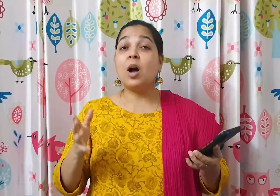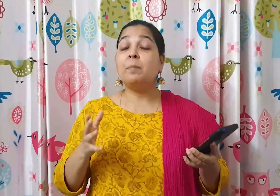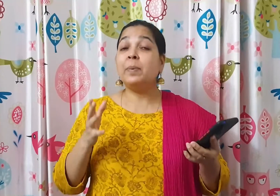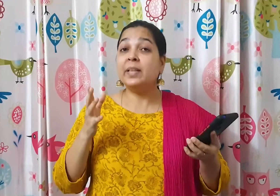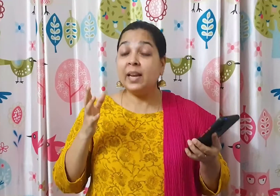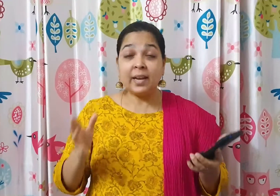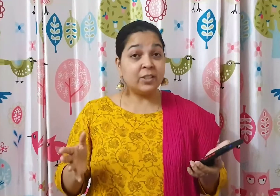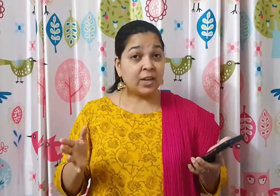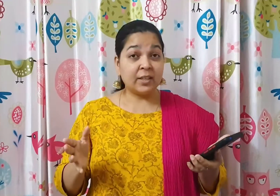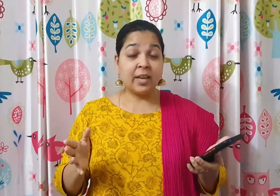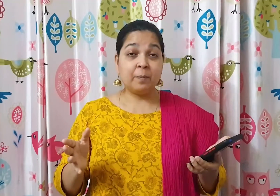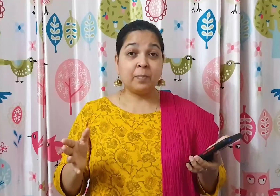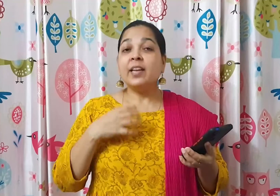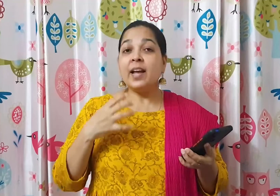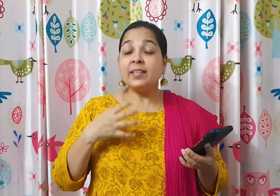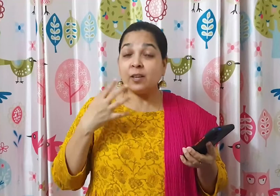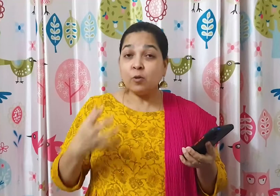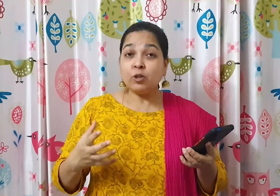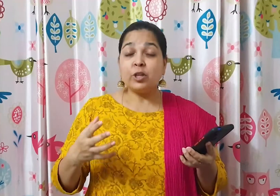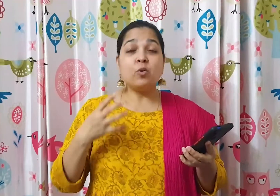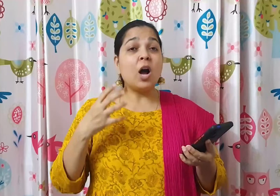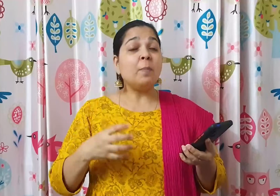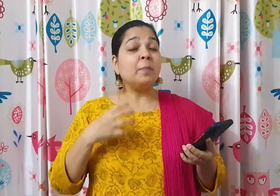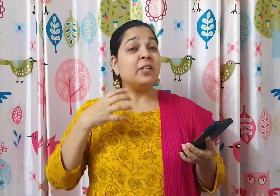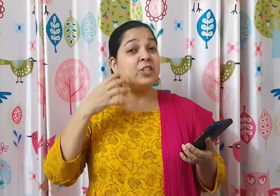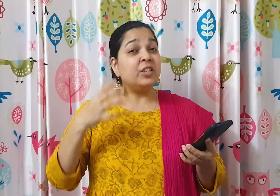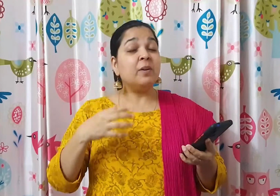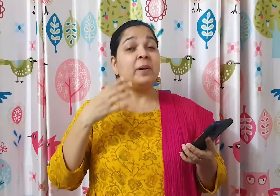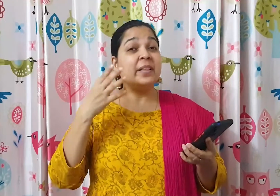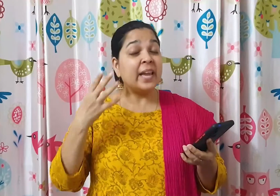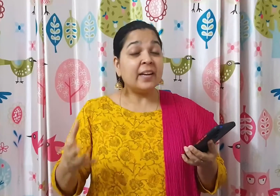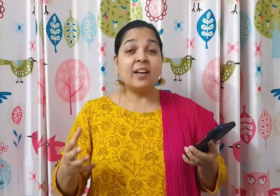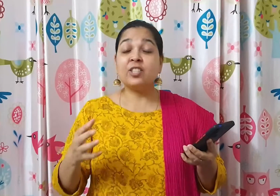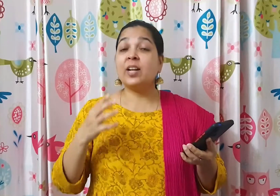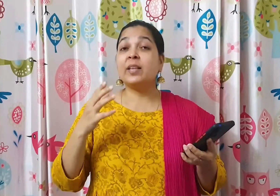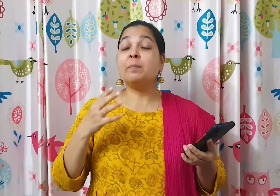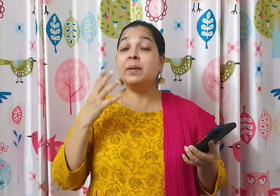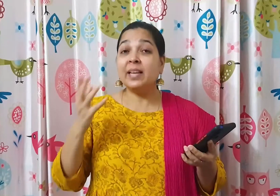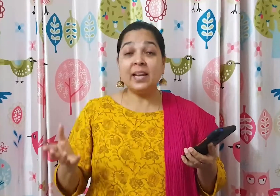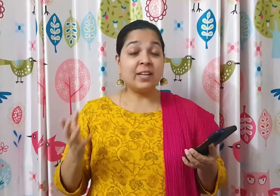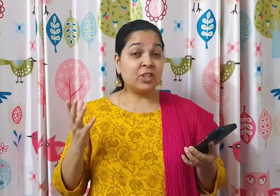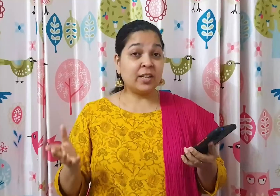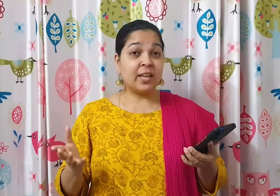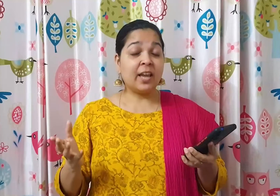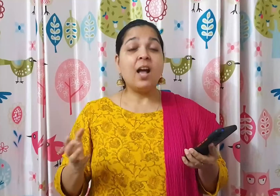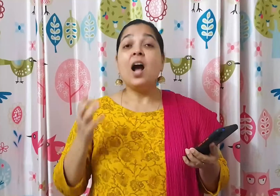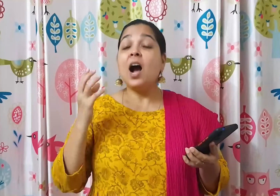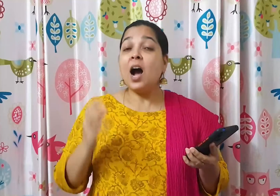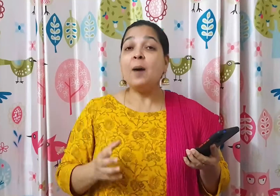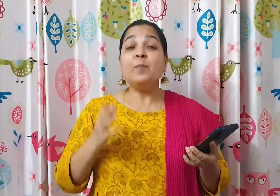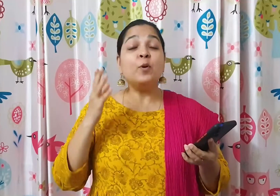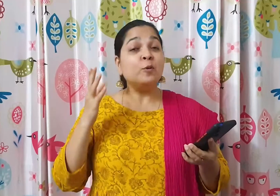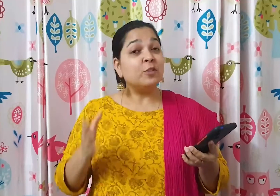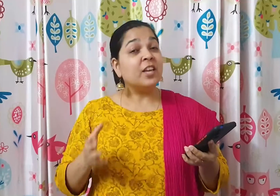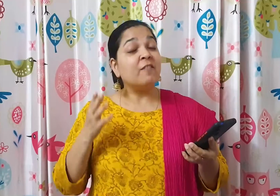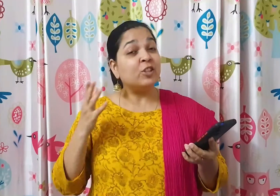5:25-34 যদি আমি পঢ়োঁ, তেতিয়া তাত এটা কাহিনী আছে। এজনী মহিলাৰ কাহিনী, যিজনী